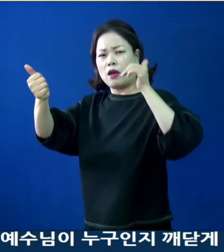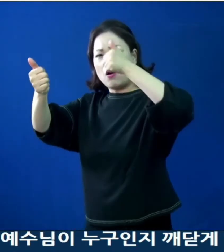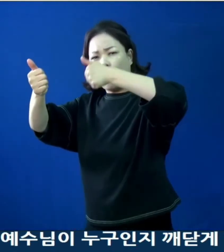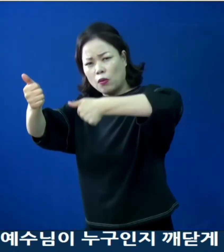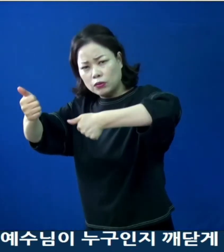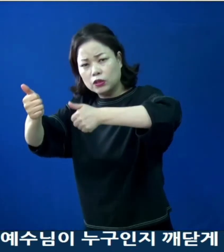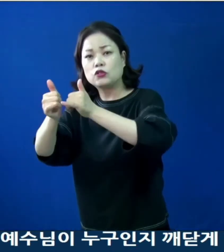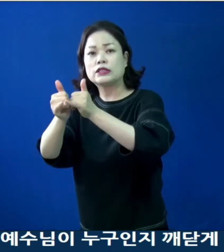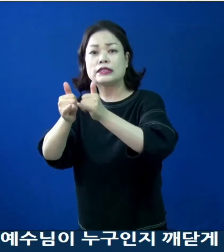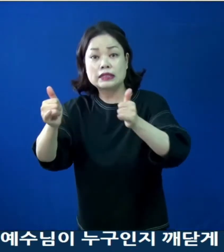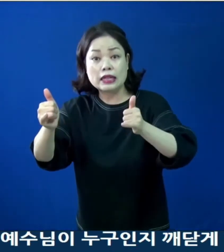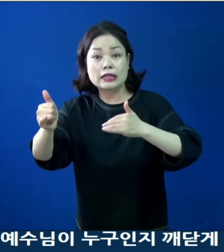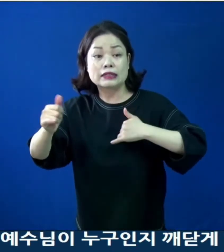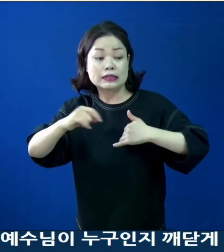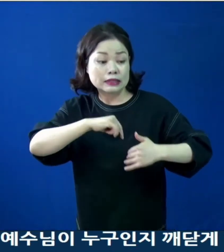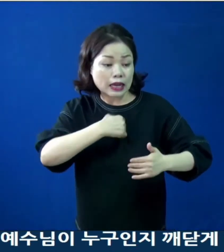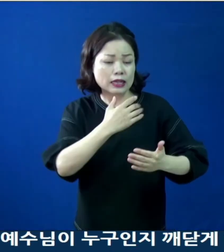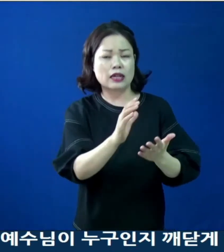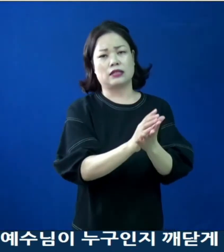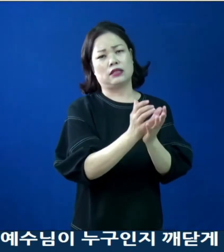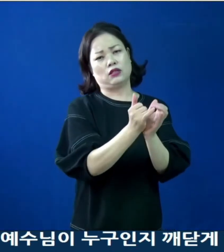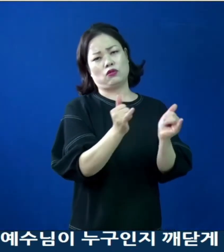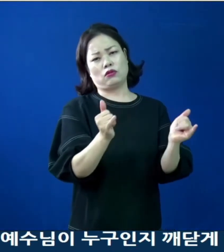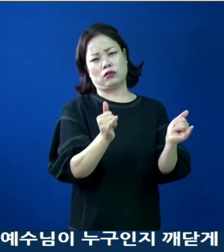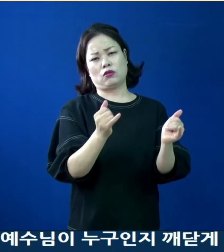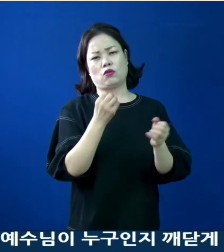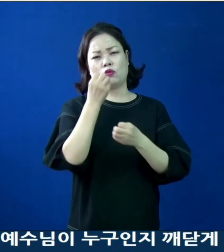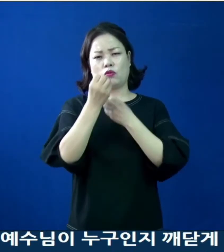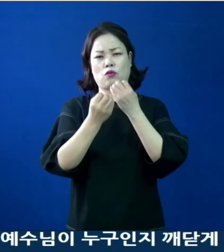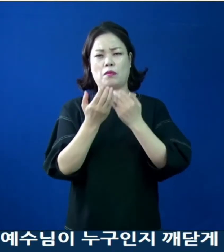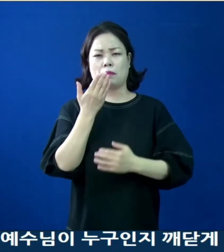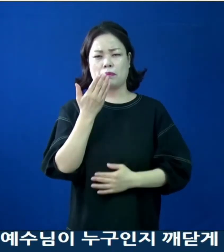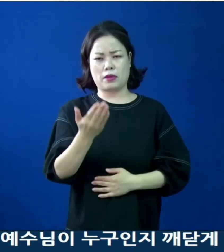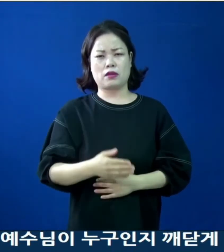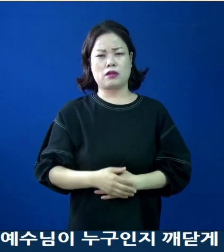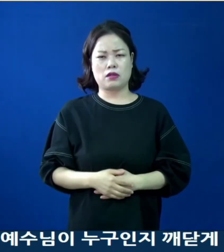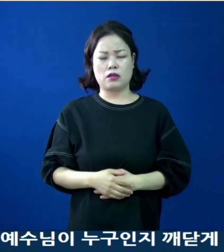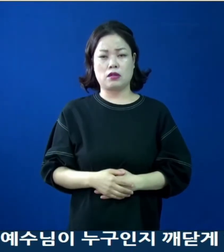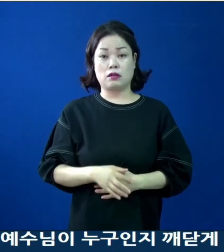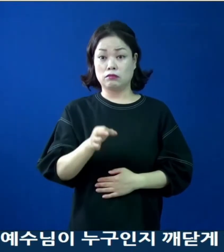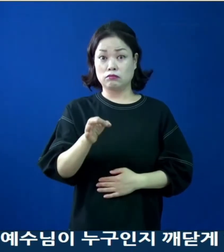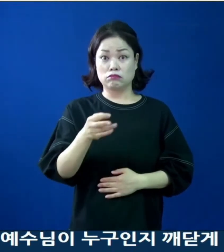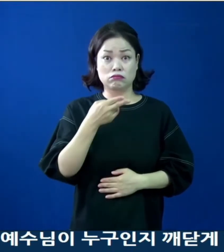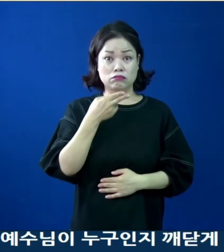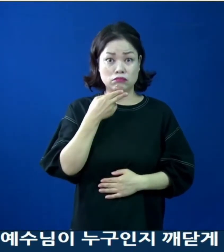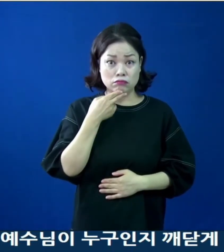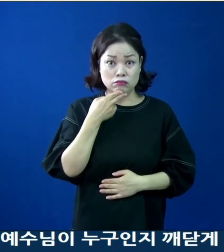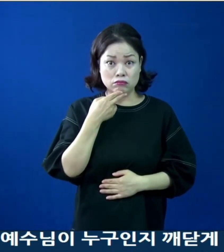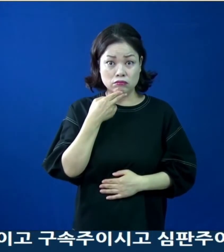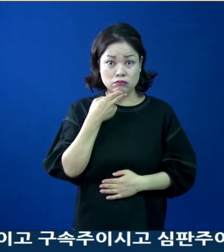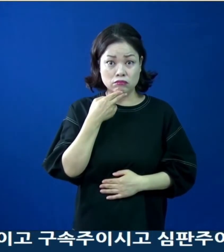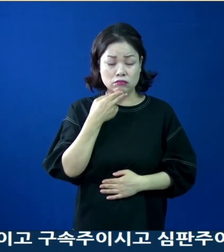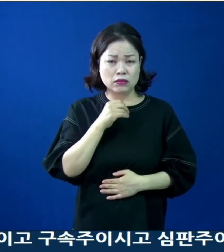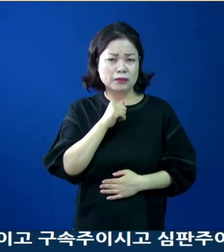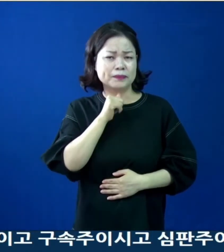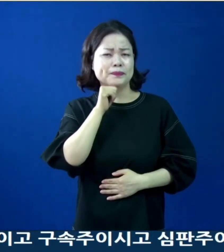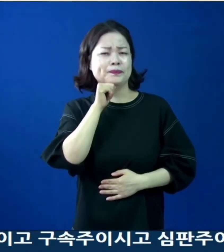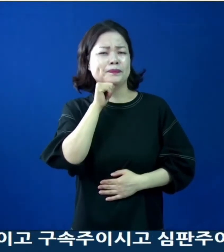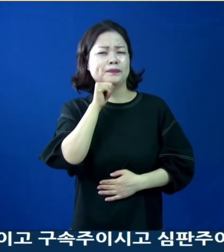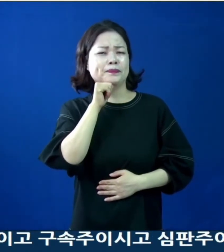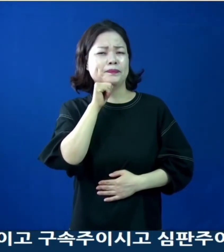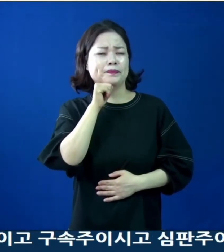사람만이 자기가 그리스도인이라고 고백할 수 있게 되는 것입니다. 돈이 없어서,